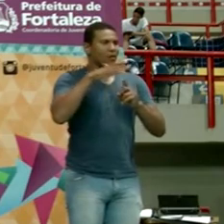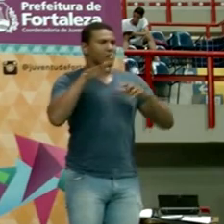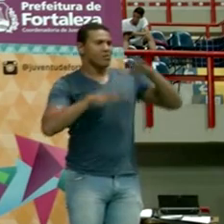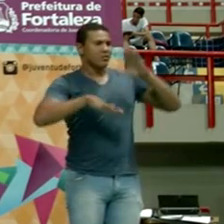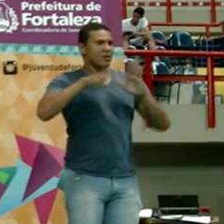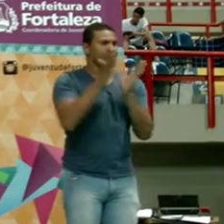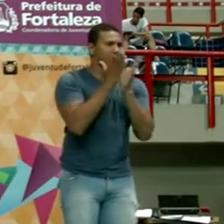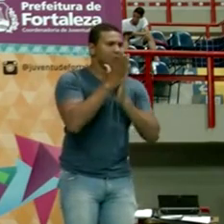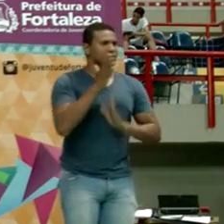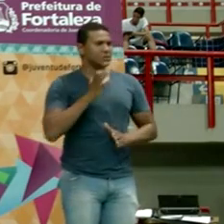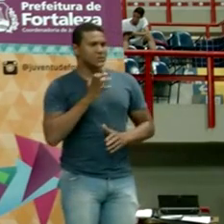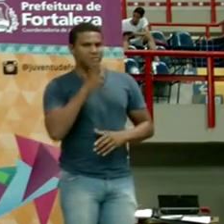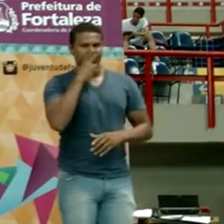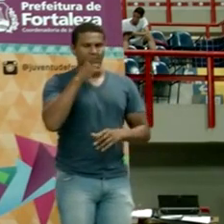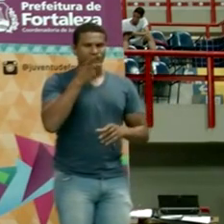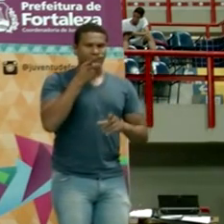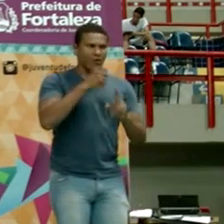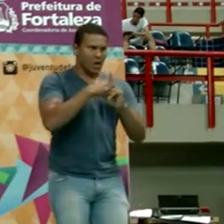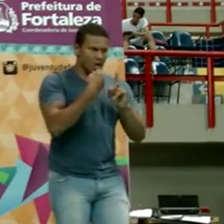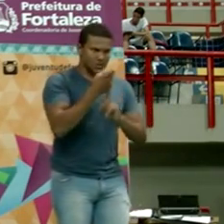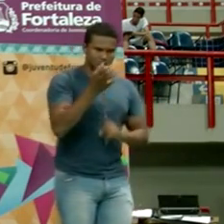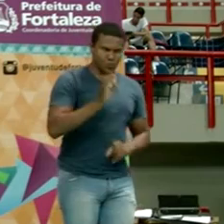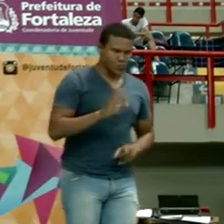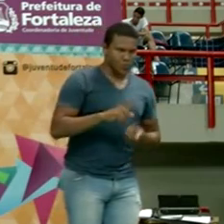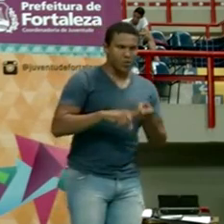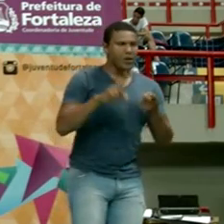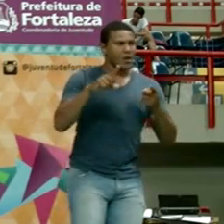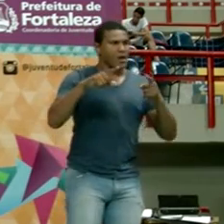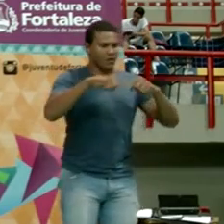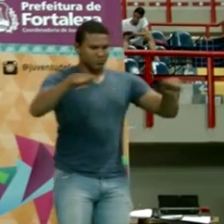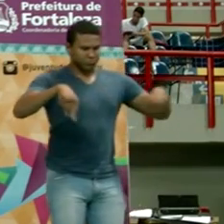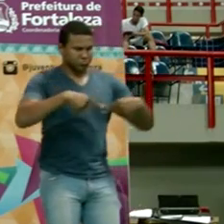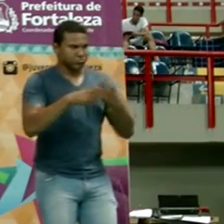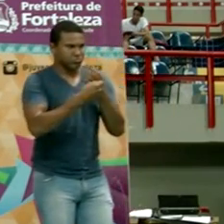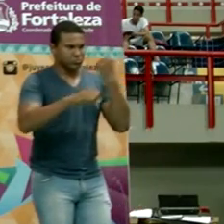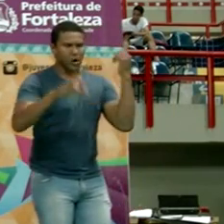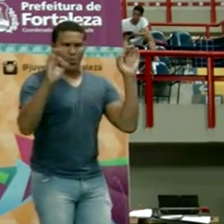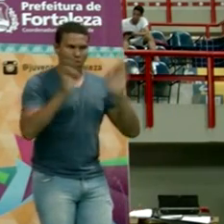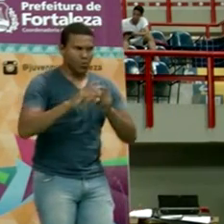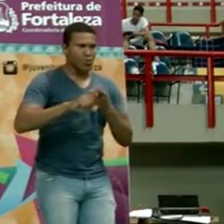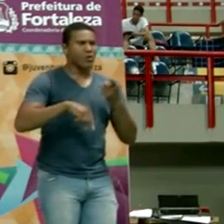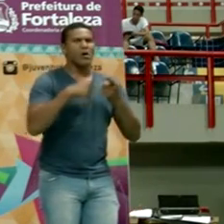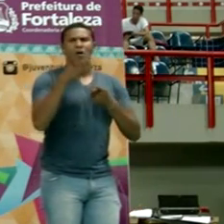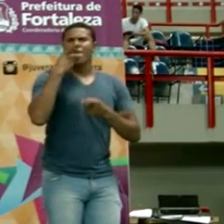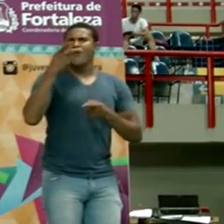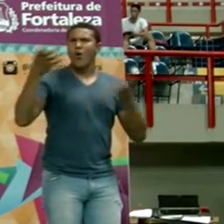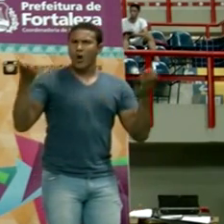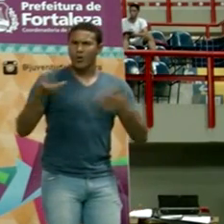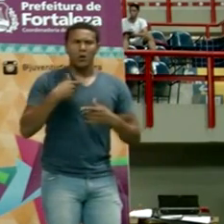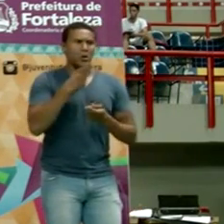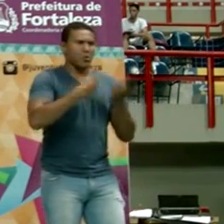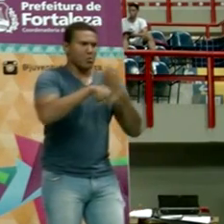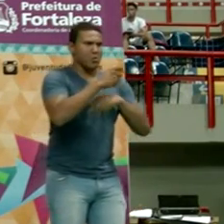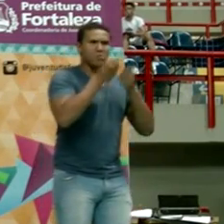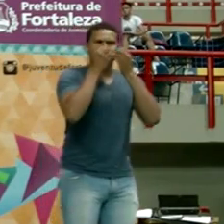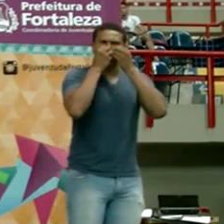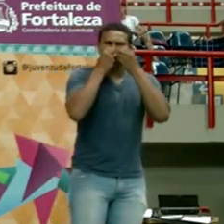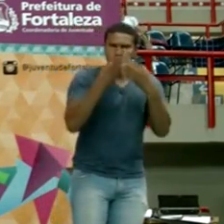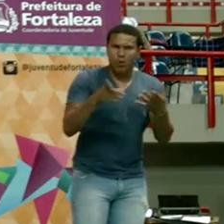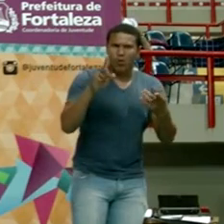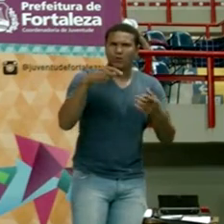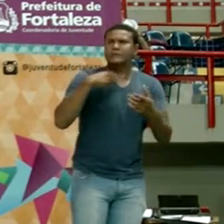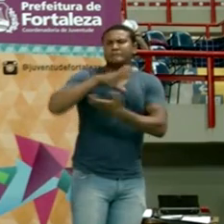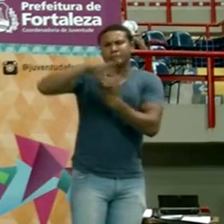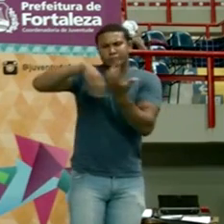era a população. Estão me dizendo agora que o Brasil tem uma boa economia, mesmo a gente estando vivendo